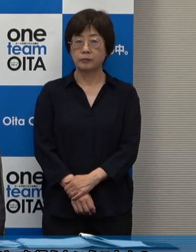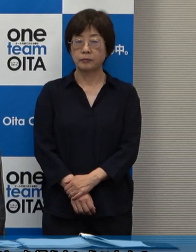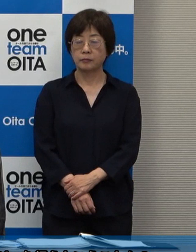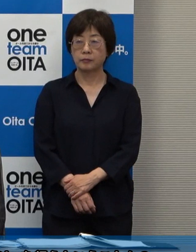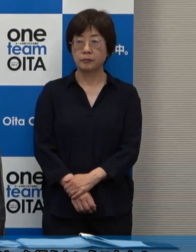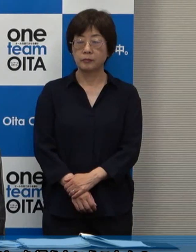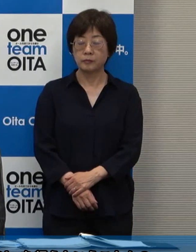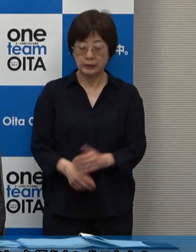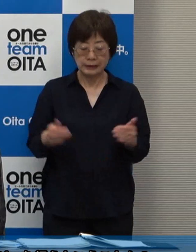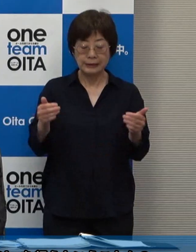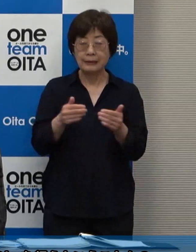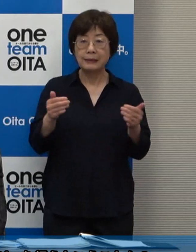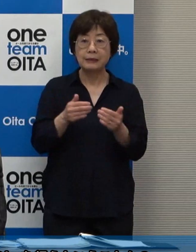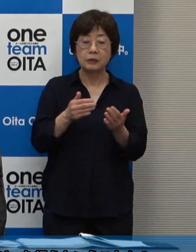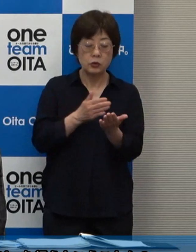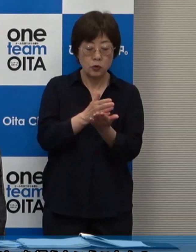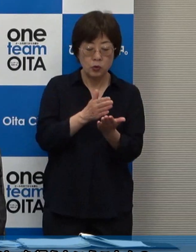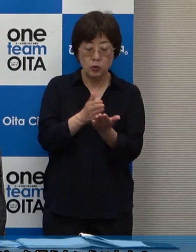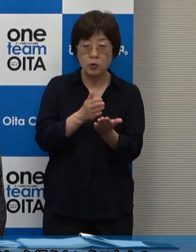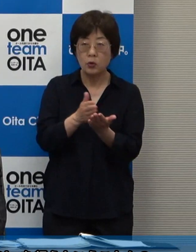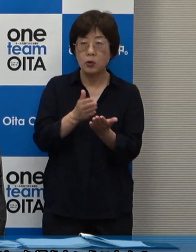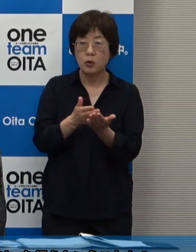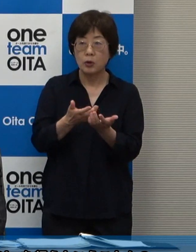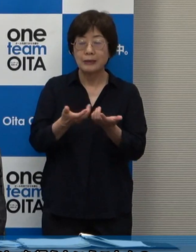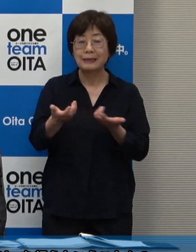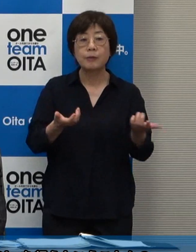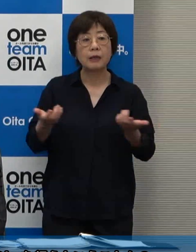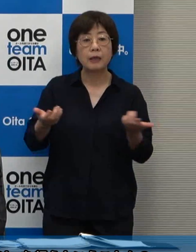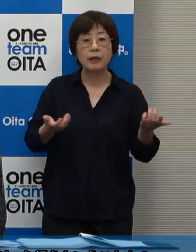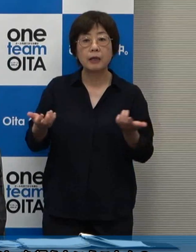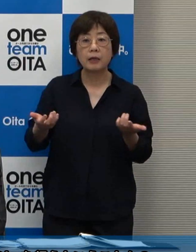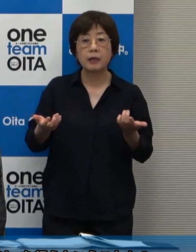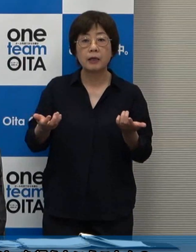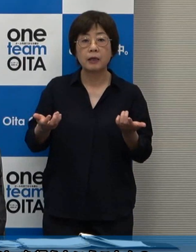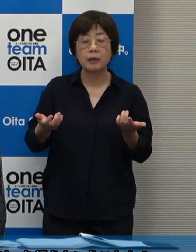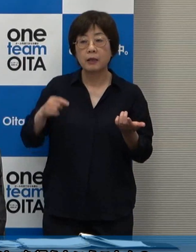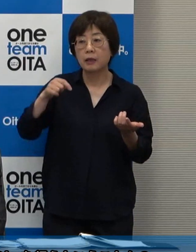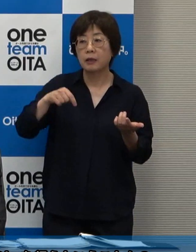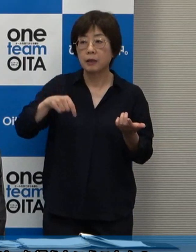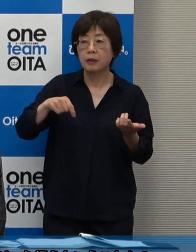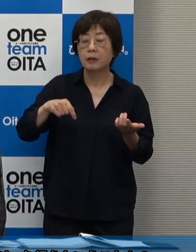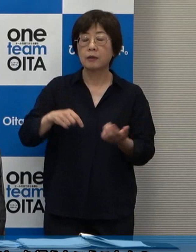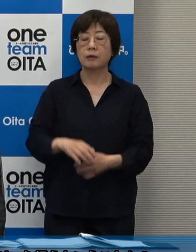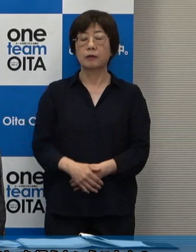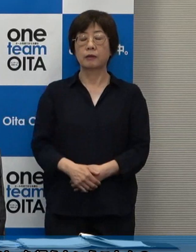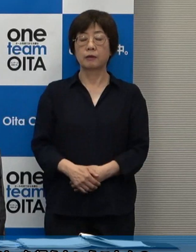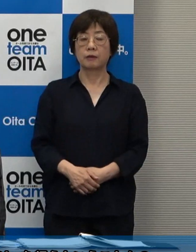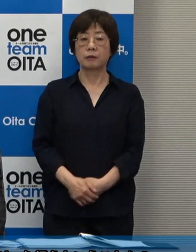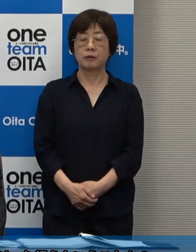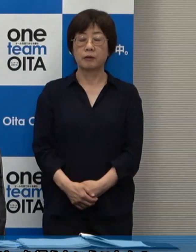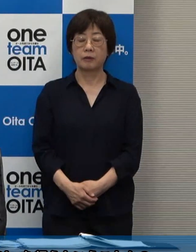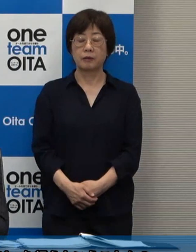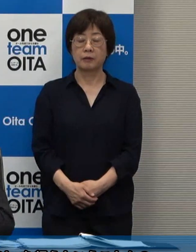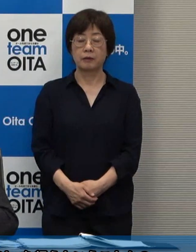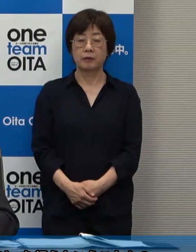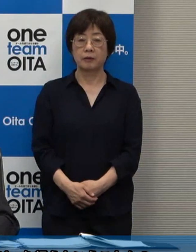事業仕分けと、さっき私の方から話す途中で大分市版事業仕分けというふうに言いましたけ